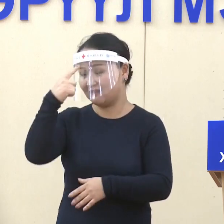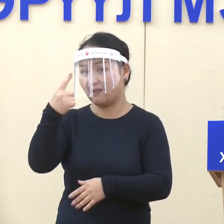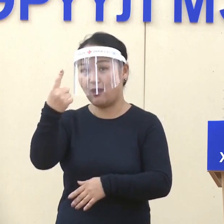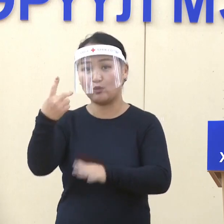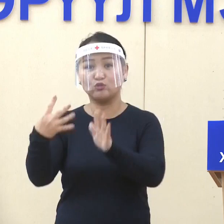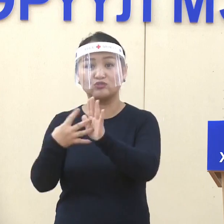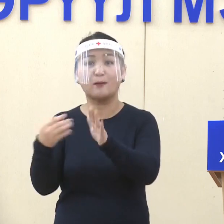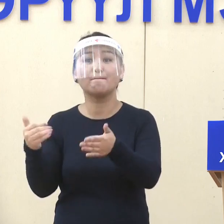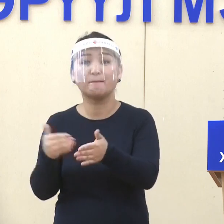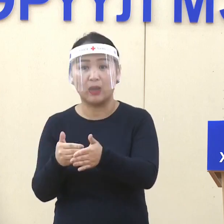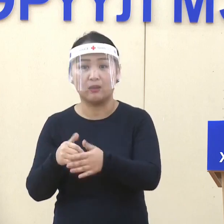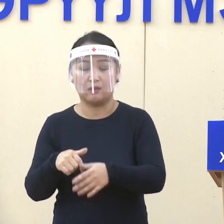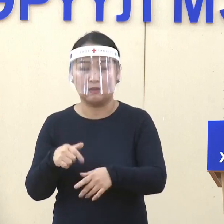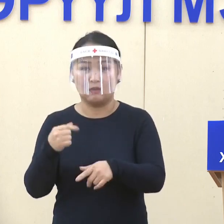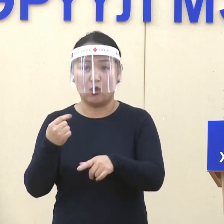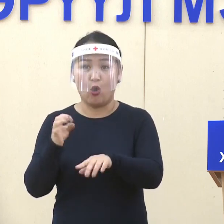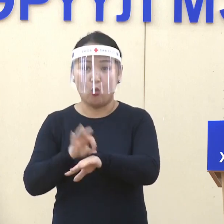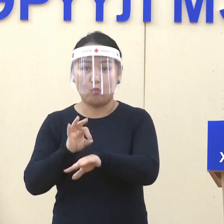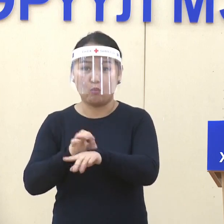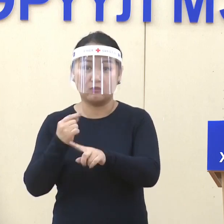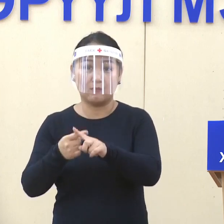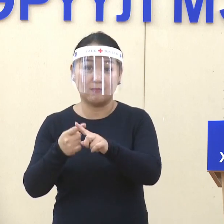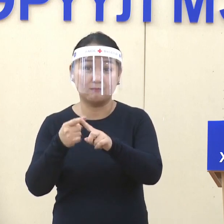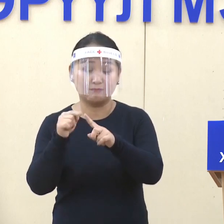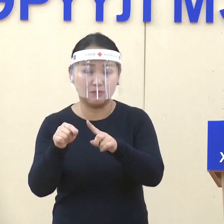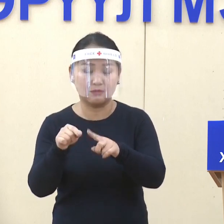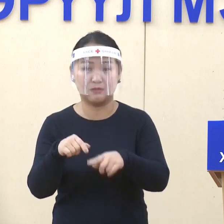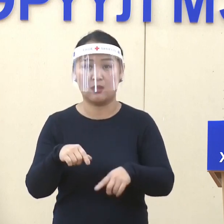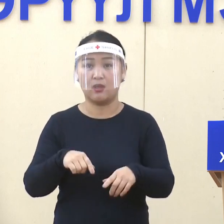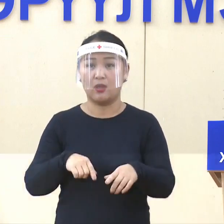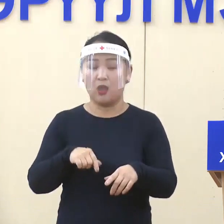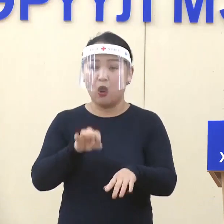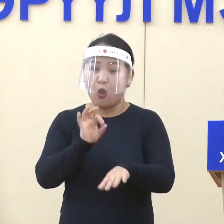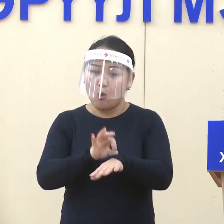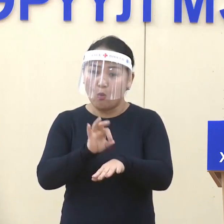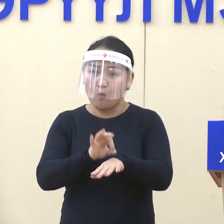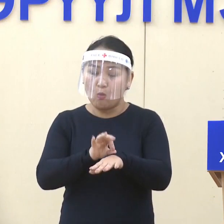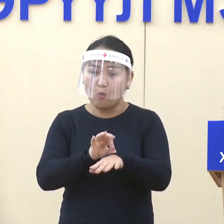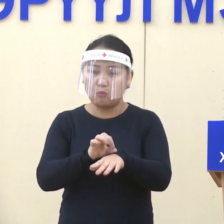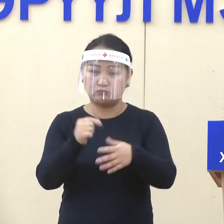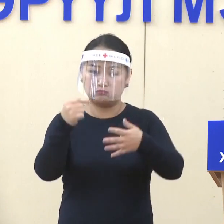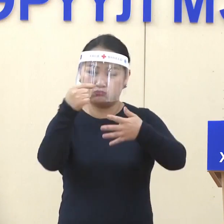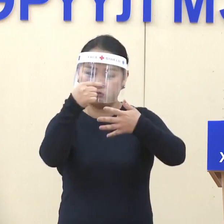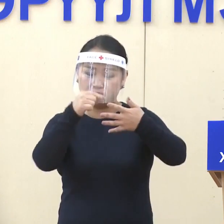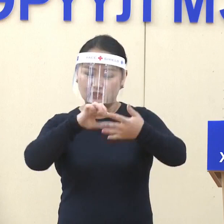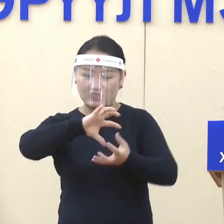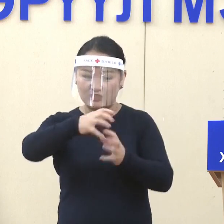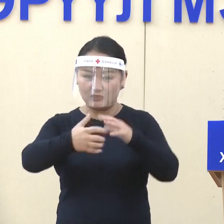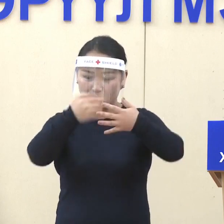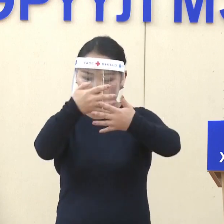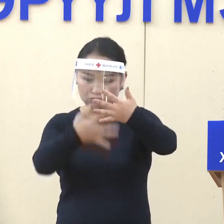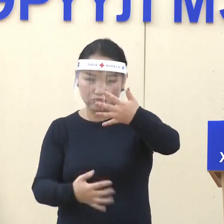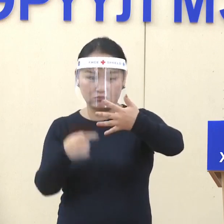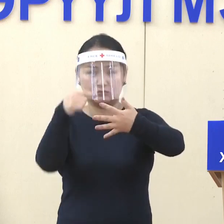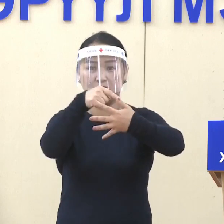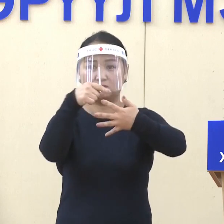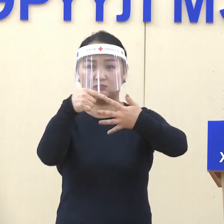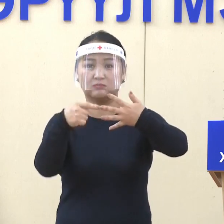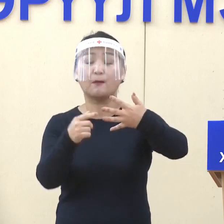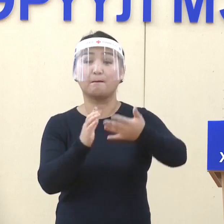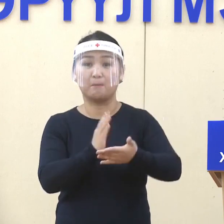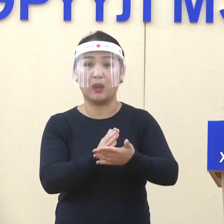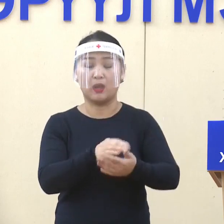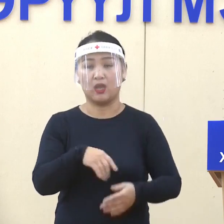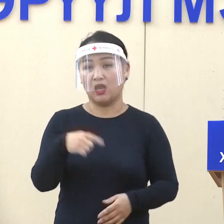19,000-аар өвчл нэмэгдсэн. Эхний өвчл ихтэй 3 орны тоонд орж байна. За ялангуяа